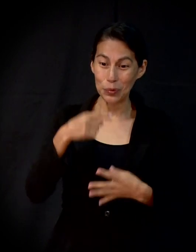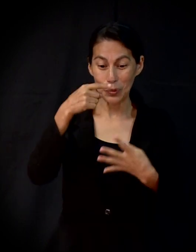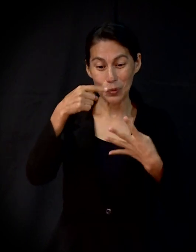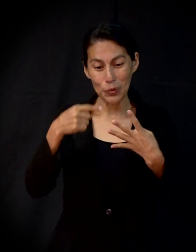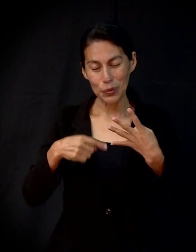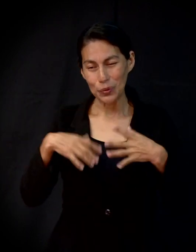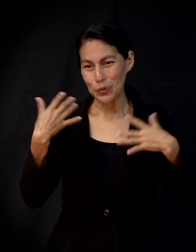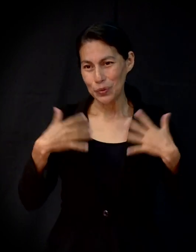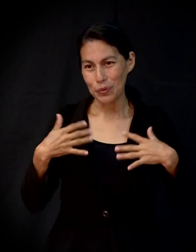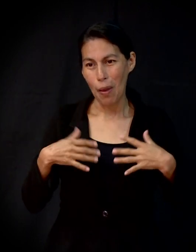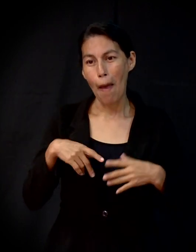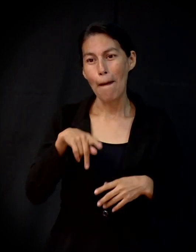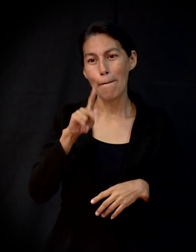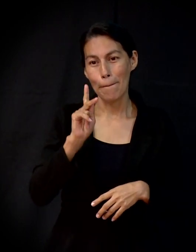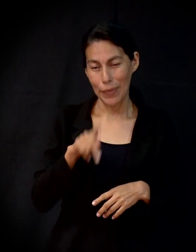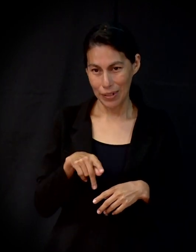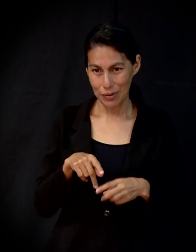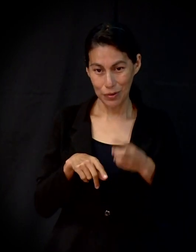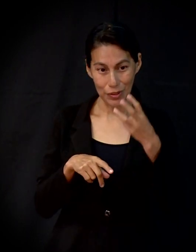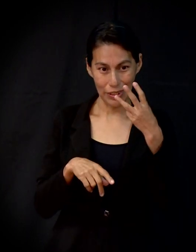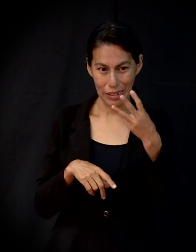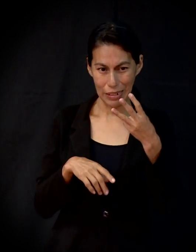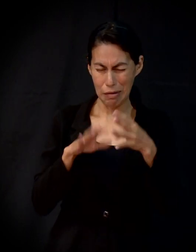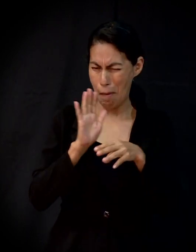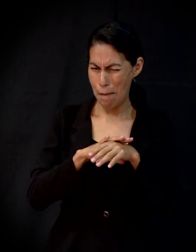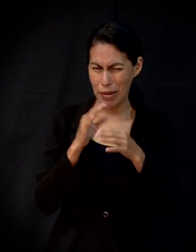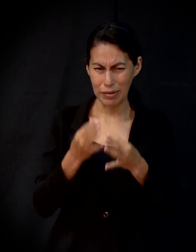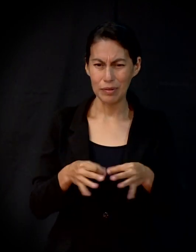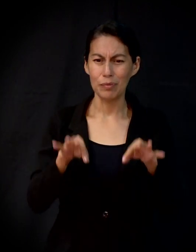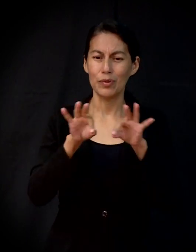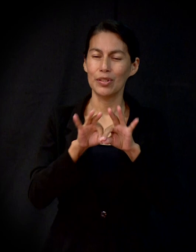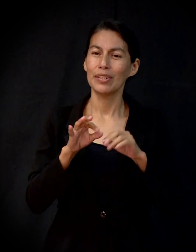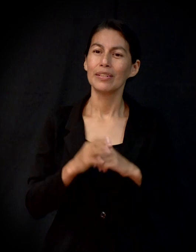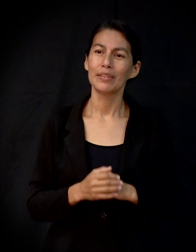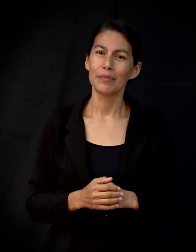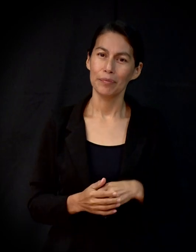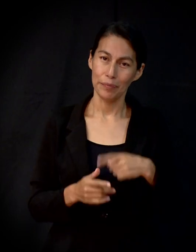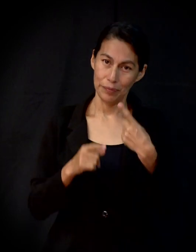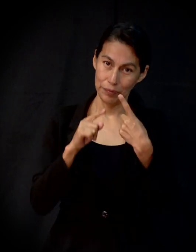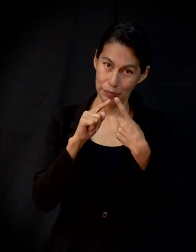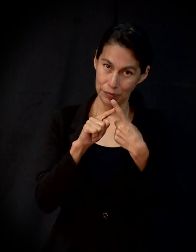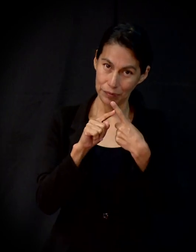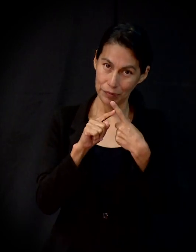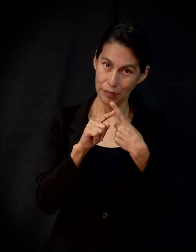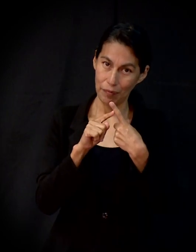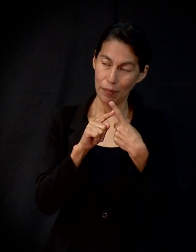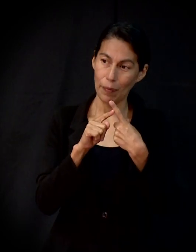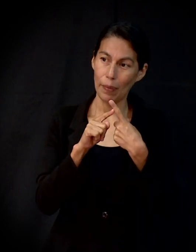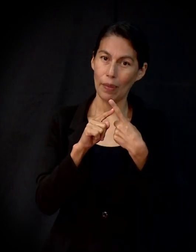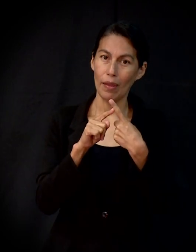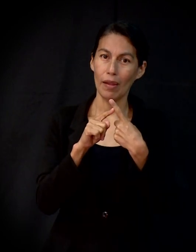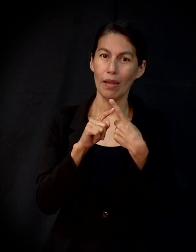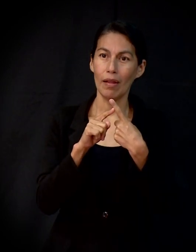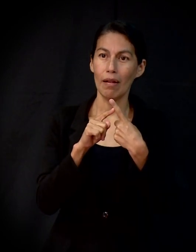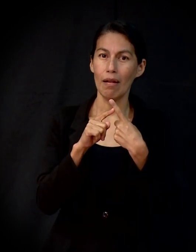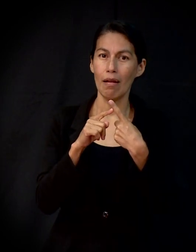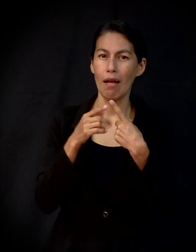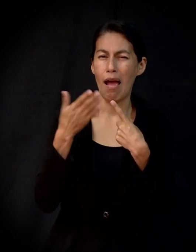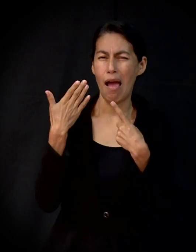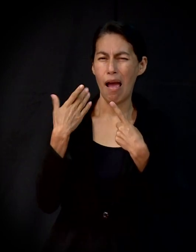pero tengo tres que son muy importantes. La primera fue